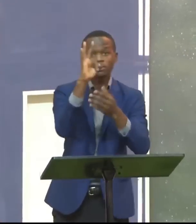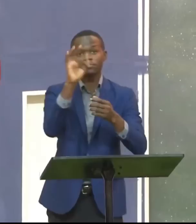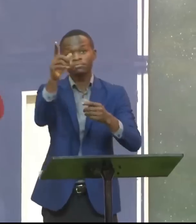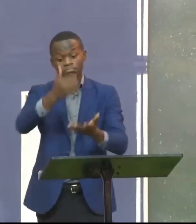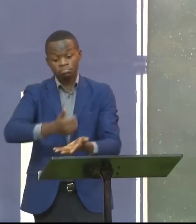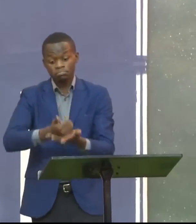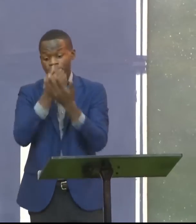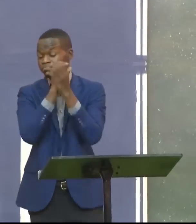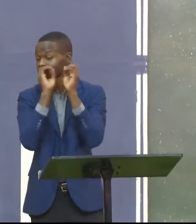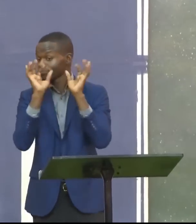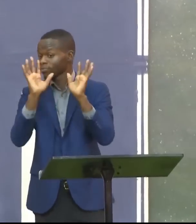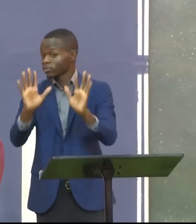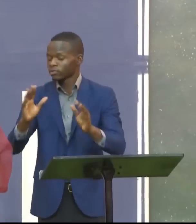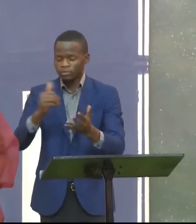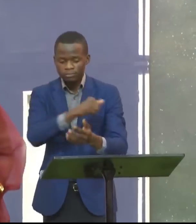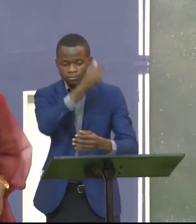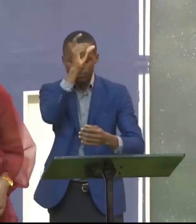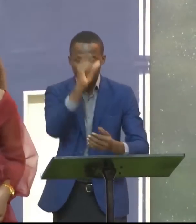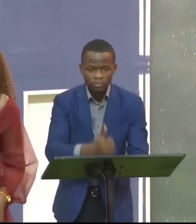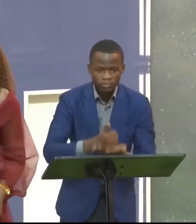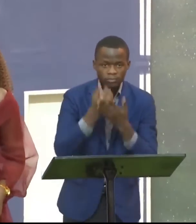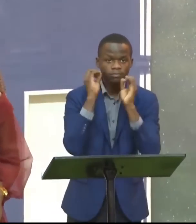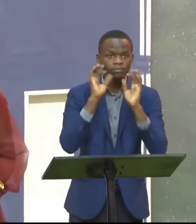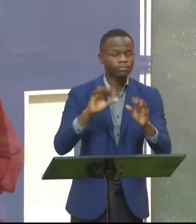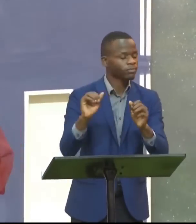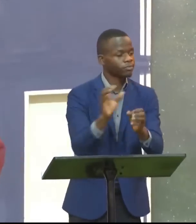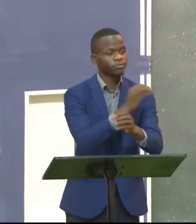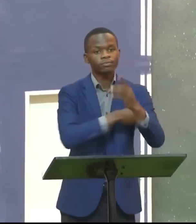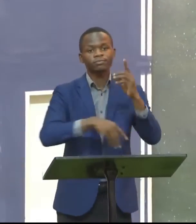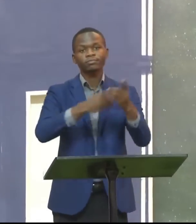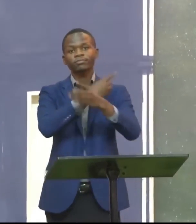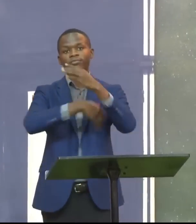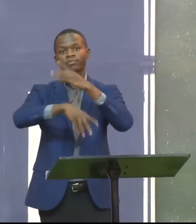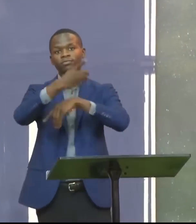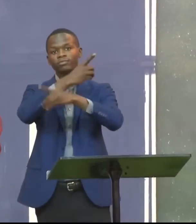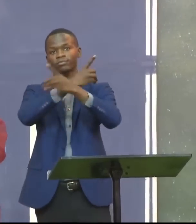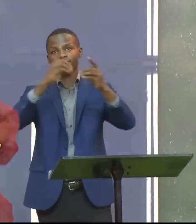Watonyame yesu sirina mulada Nanyaba